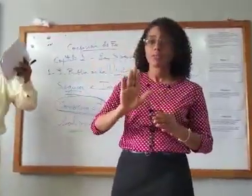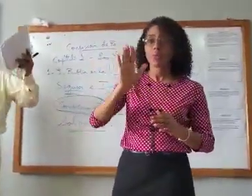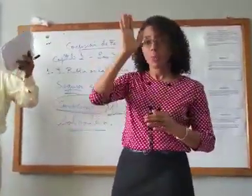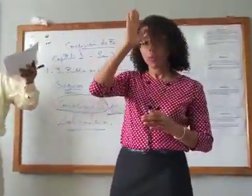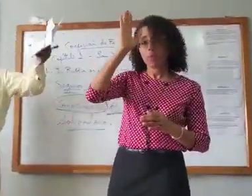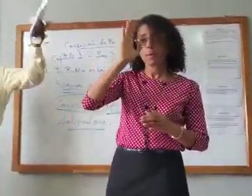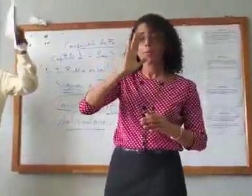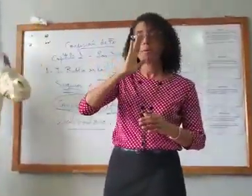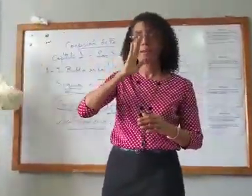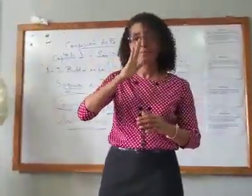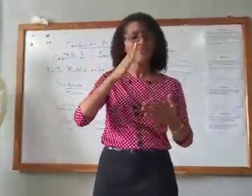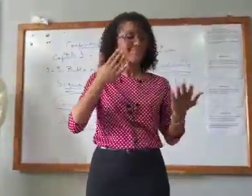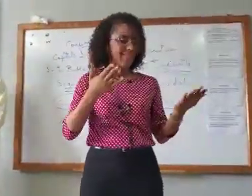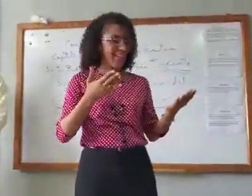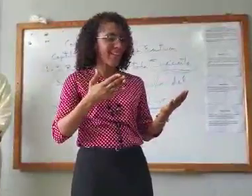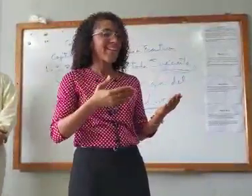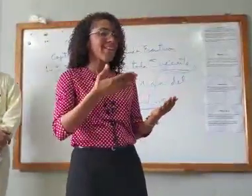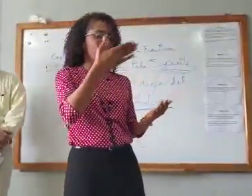¿ves? Eso es lo que Dios quiere,